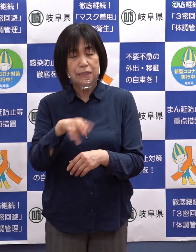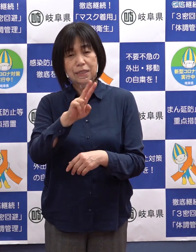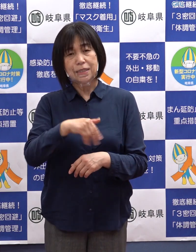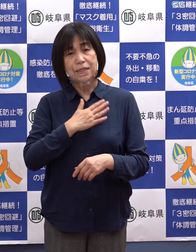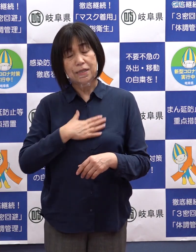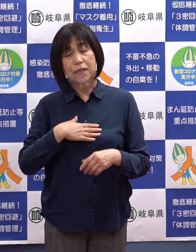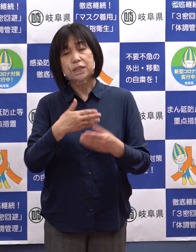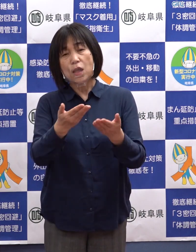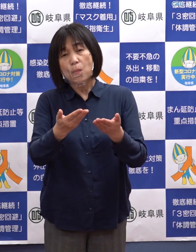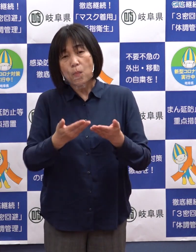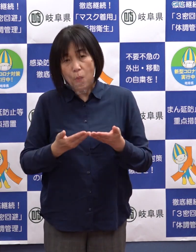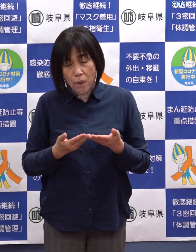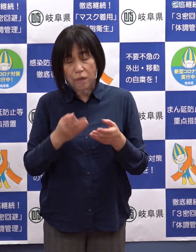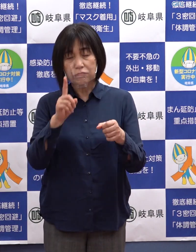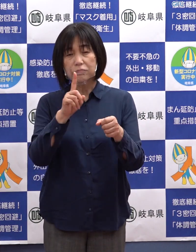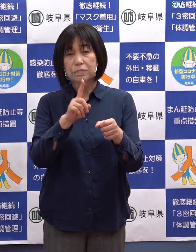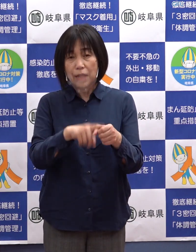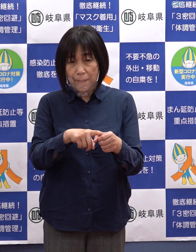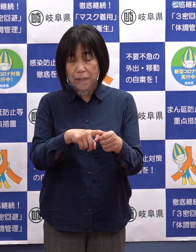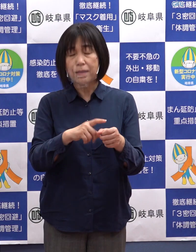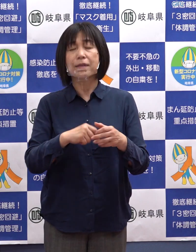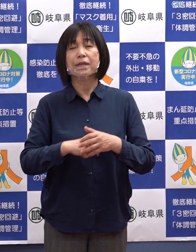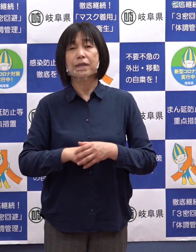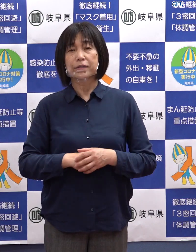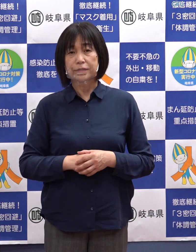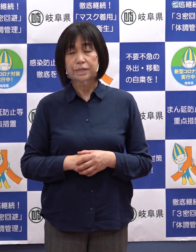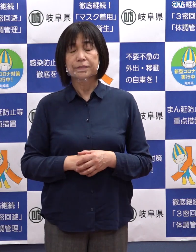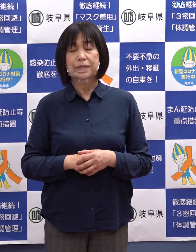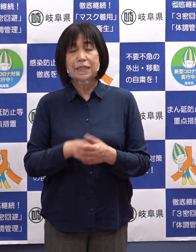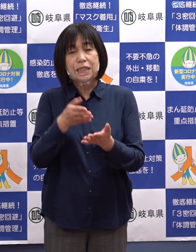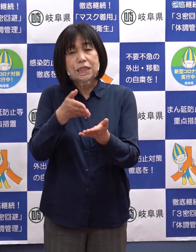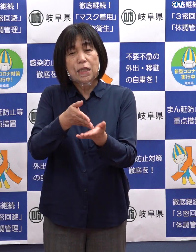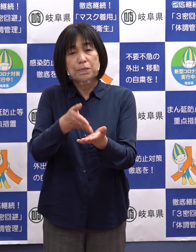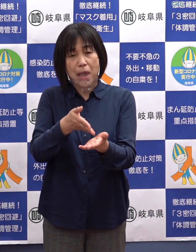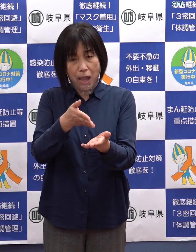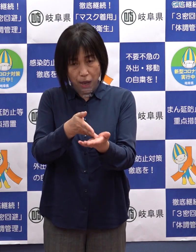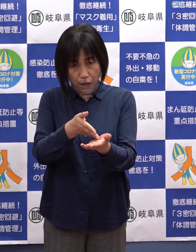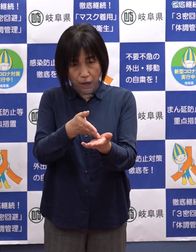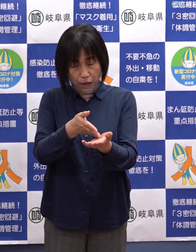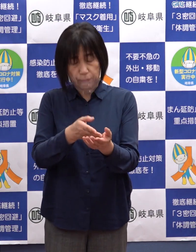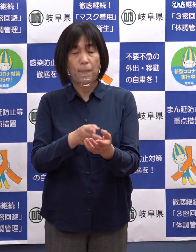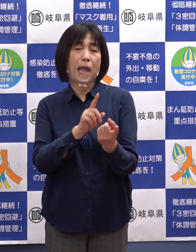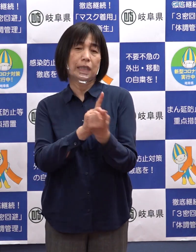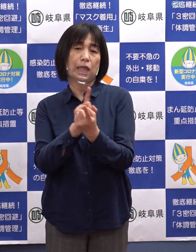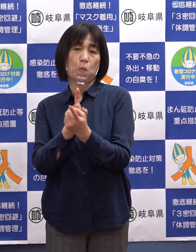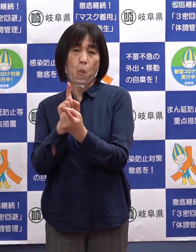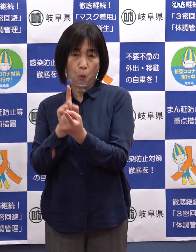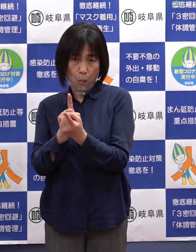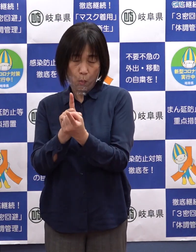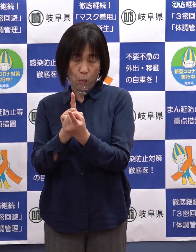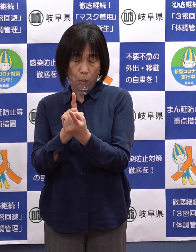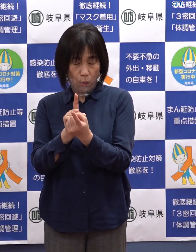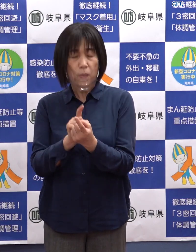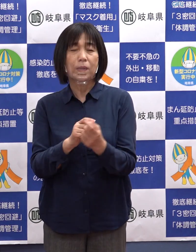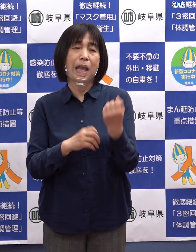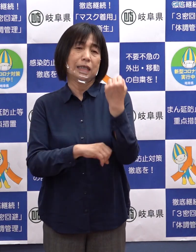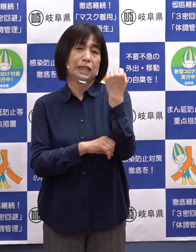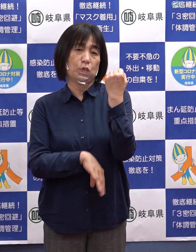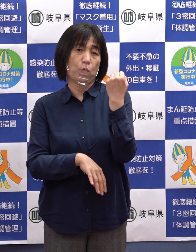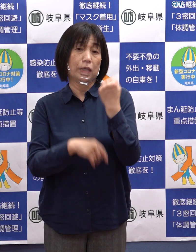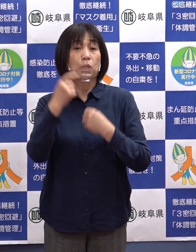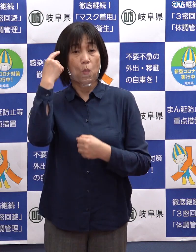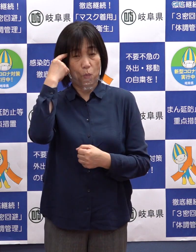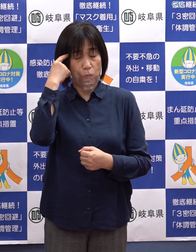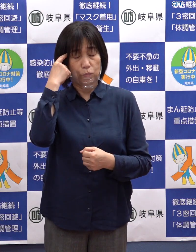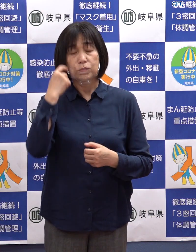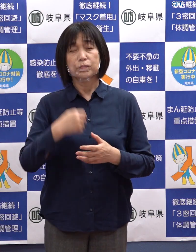ように、まあ、説明をしていくというか対応していくというか、まあ、それが基本だろうというふうに、まあ、思